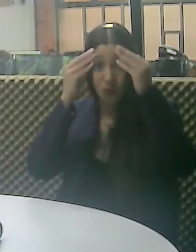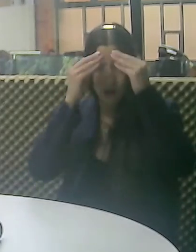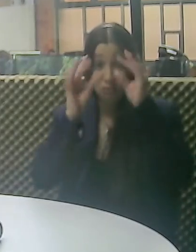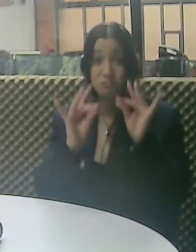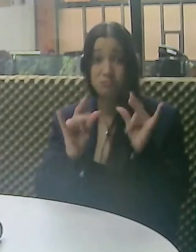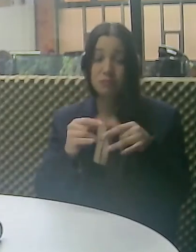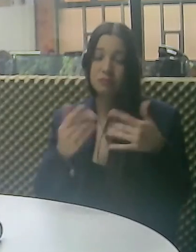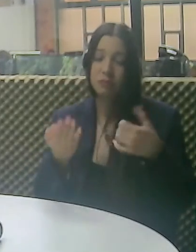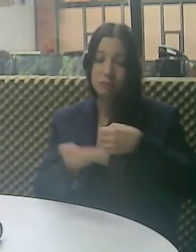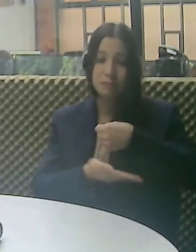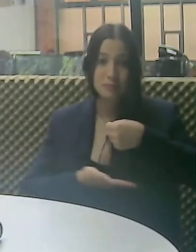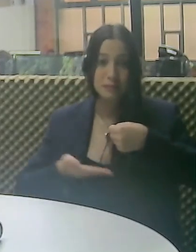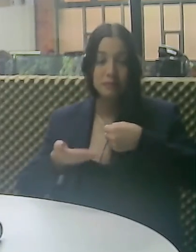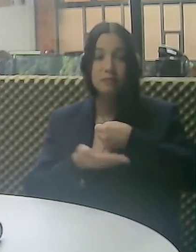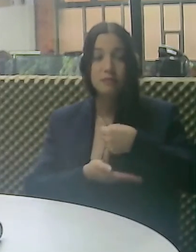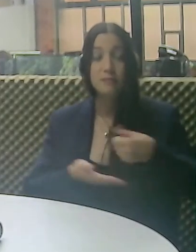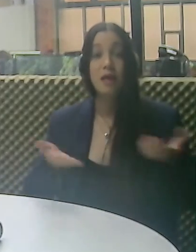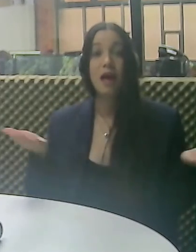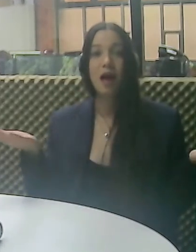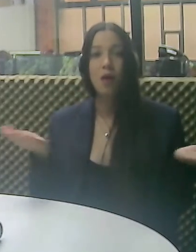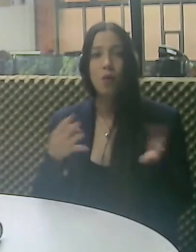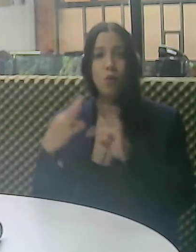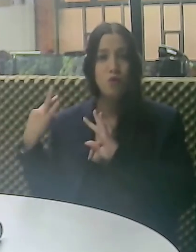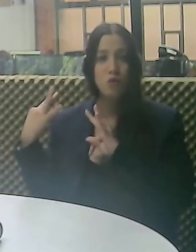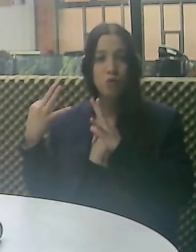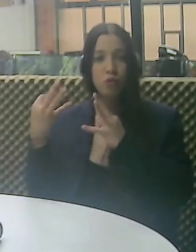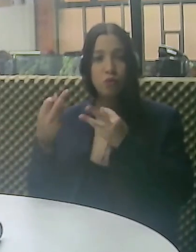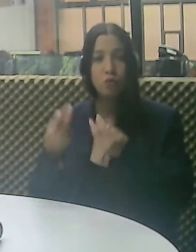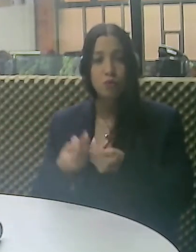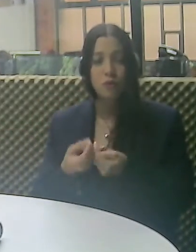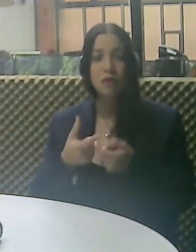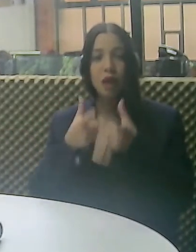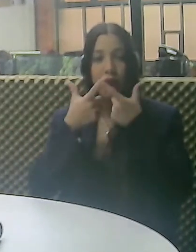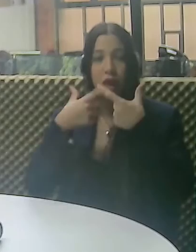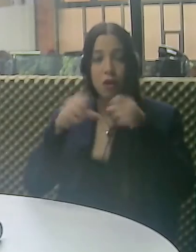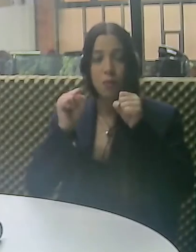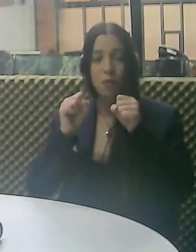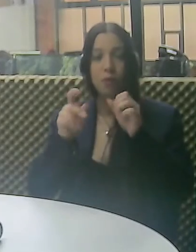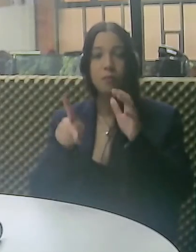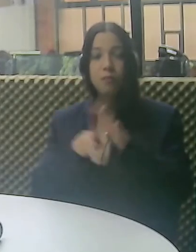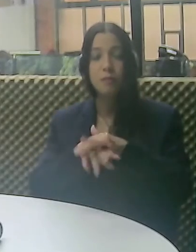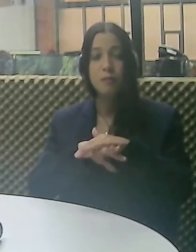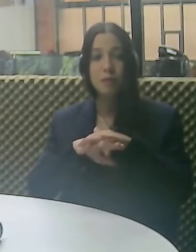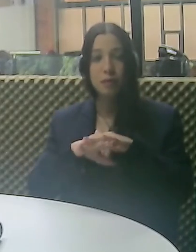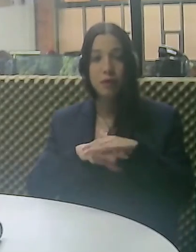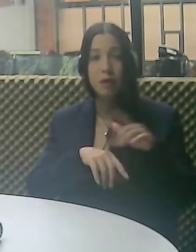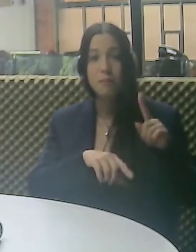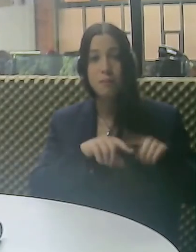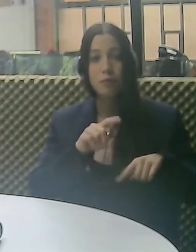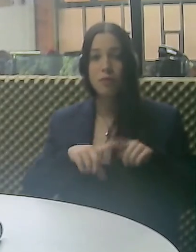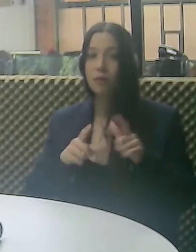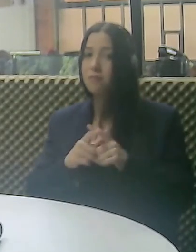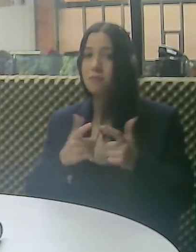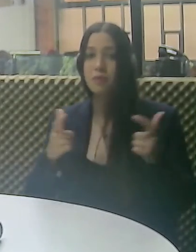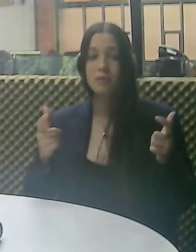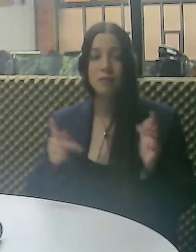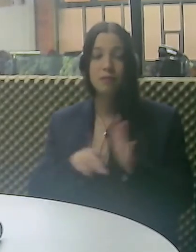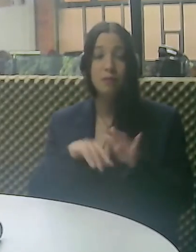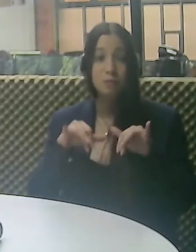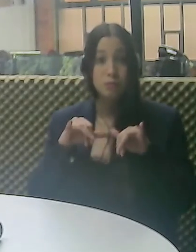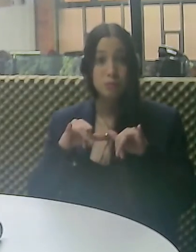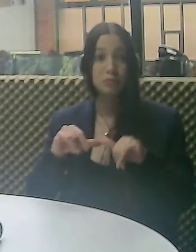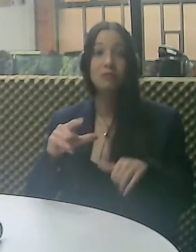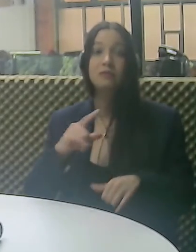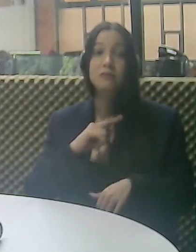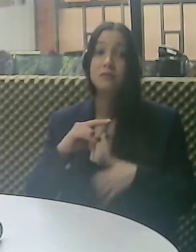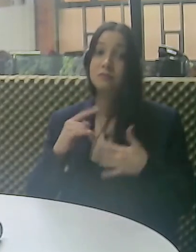ter a base da linguagem e hoje, em tudo, você tem a linguagem de Braille. Em todos os produtos, a maioria dos produtos do supermercado.